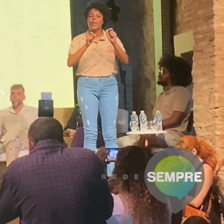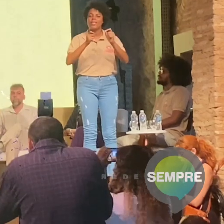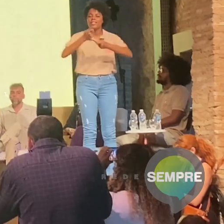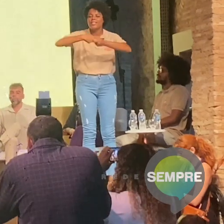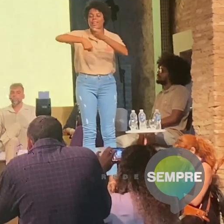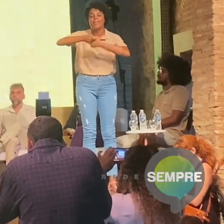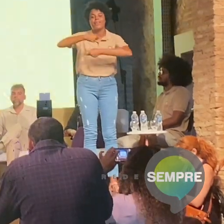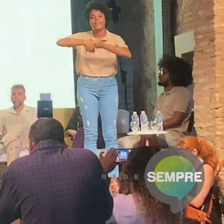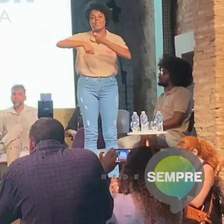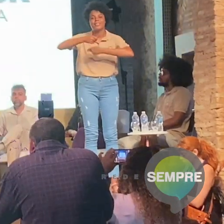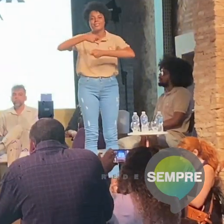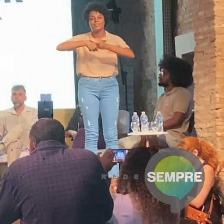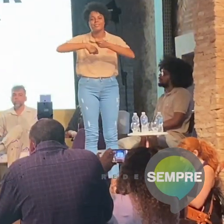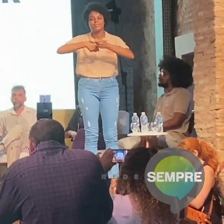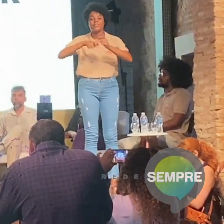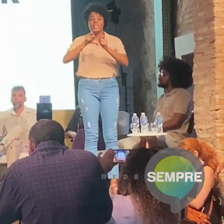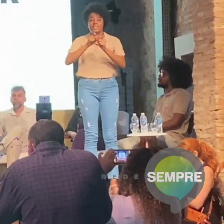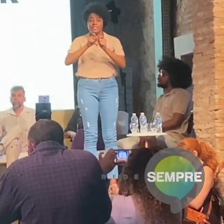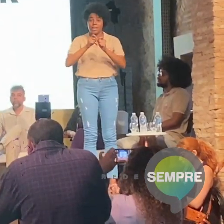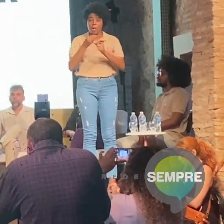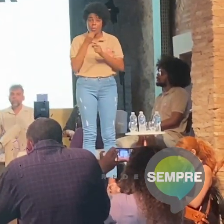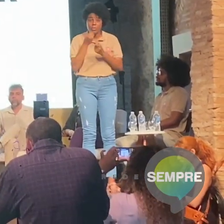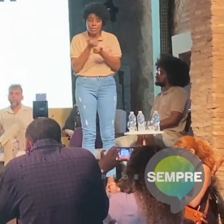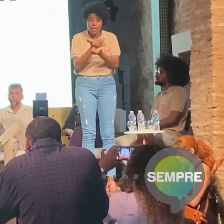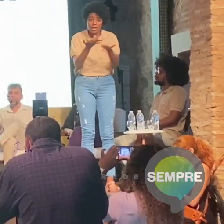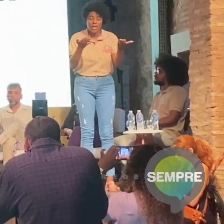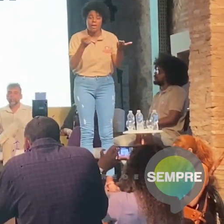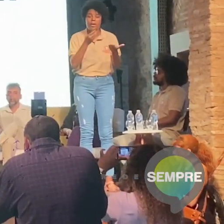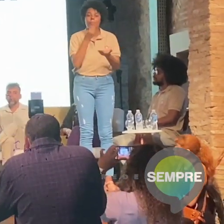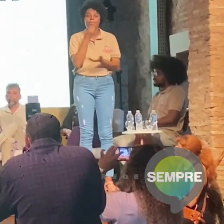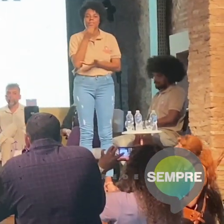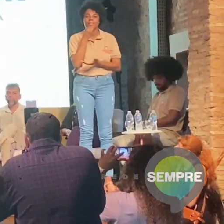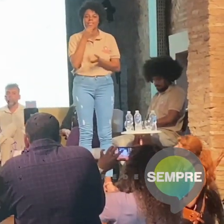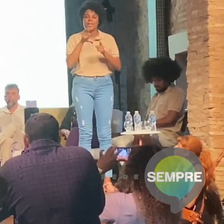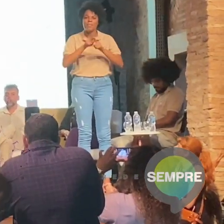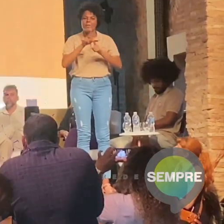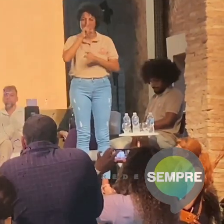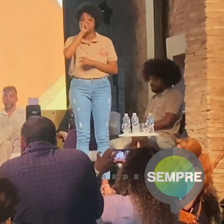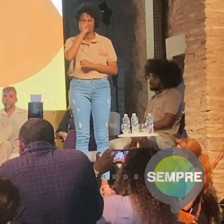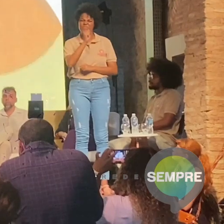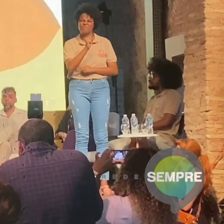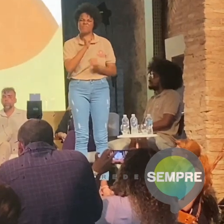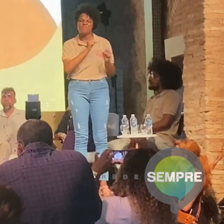negócios, de geração de oportunidades, de potencializar